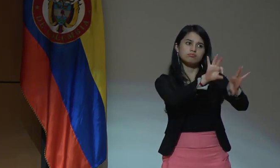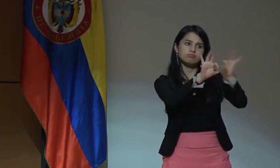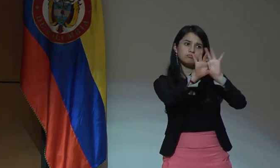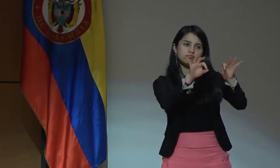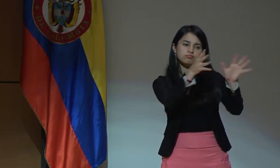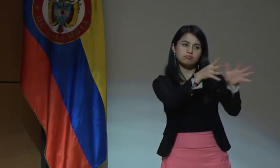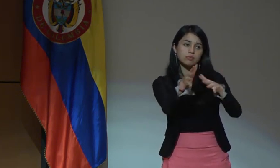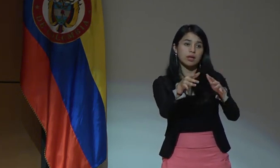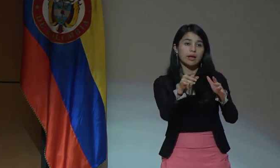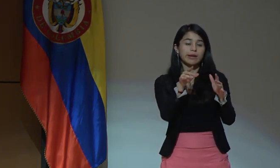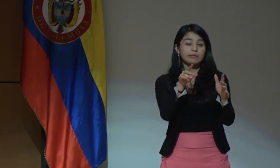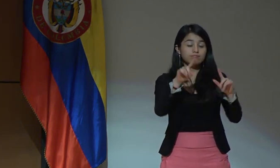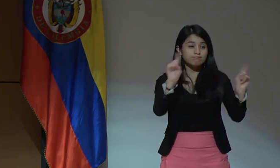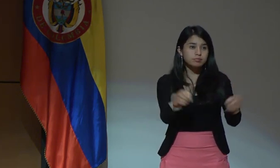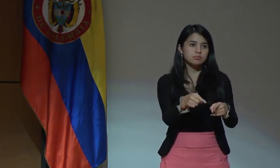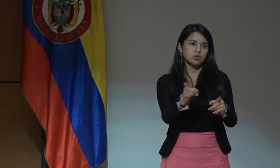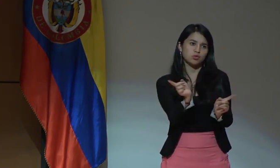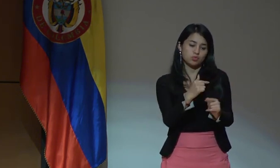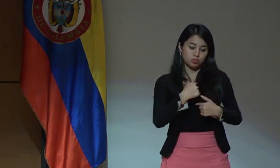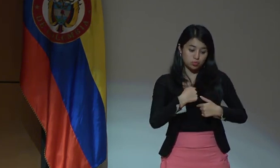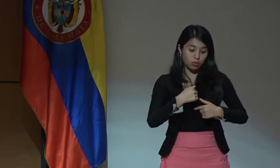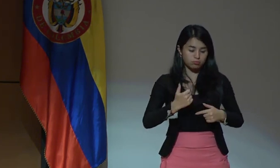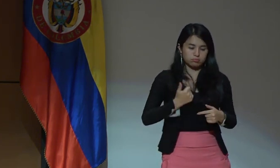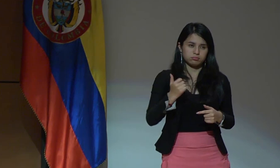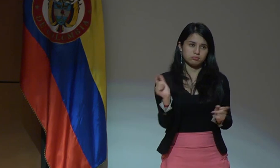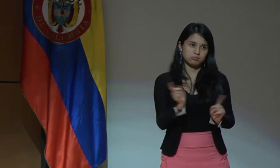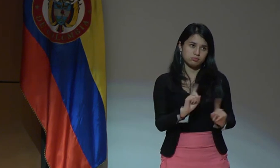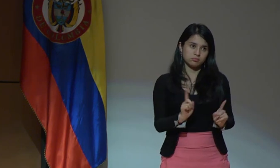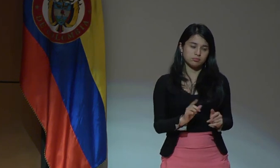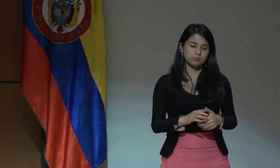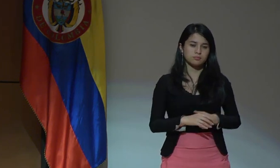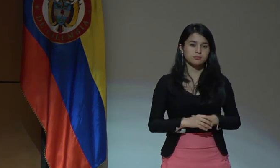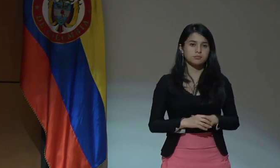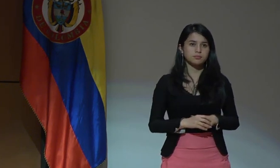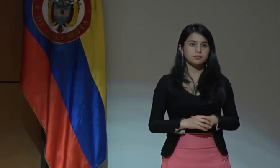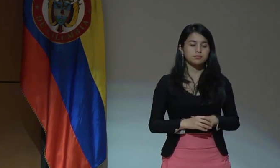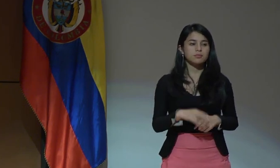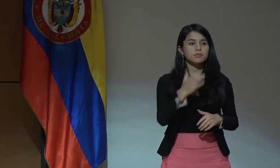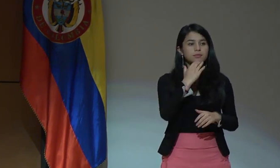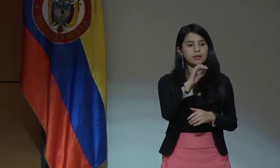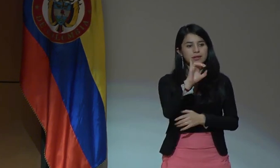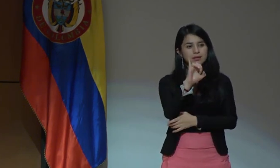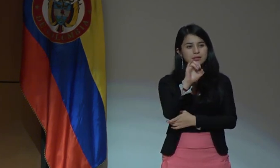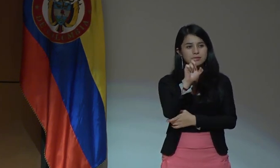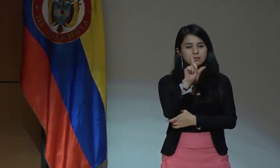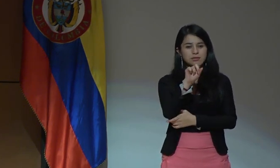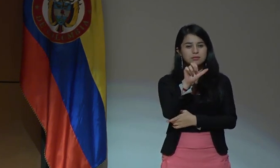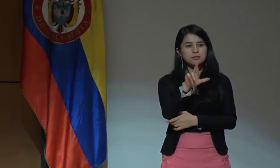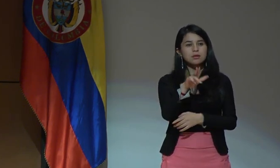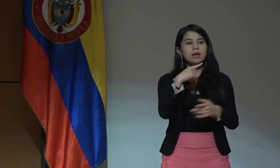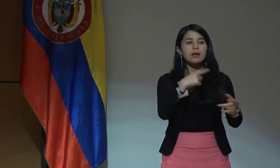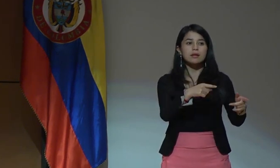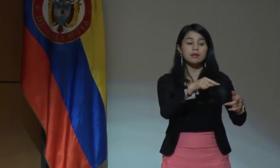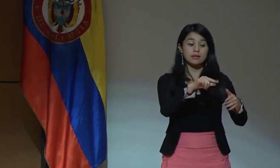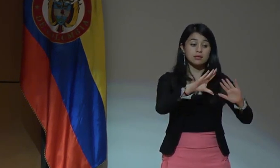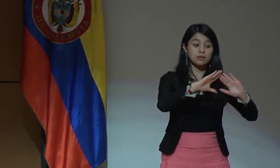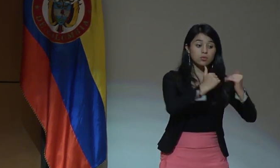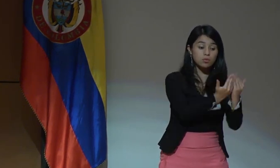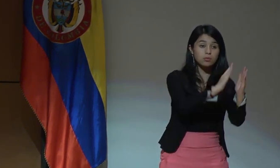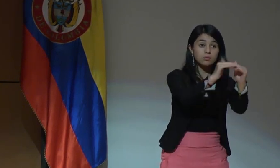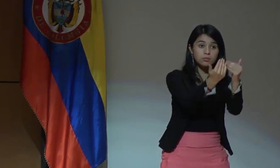son conclusiones, sería un abuso que yo sacara conclusiones. Lo que dijo Ilse, las escuelas son